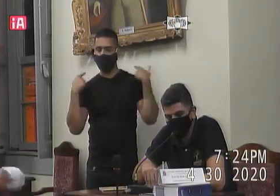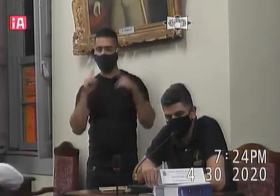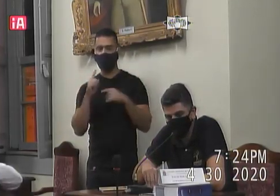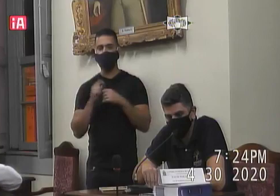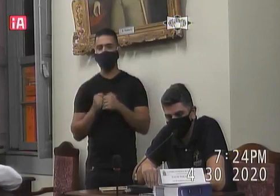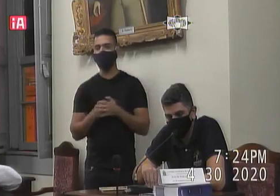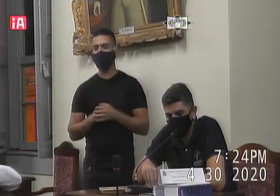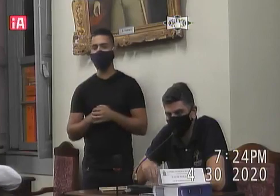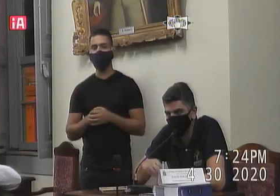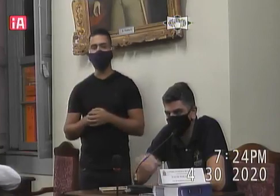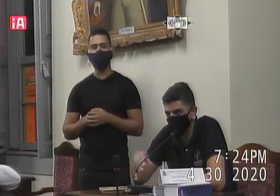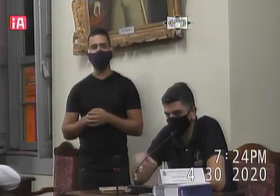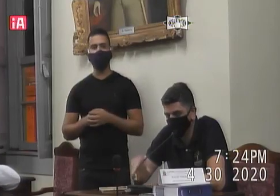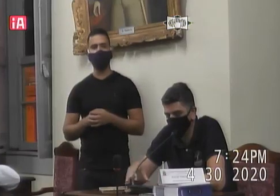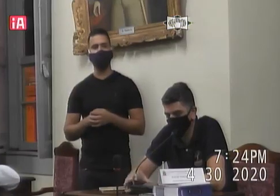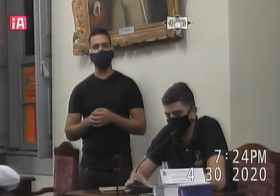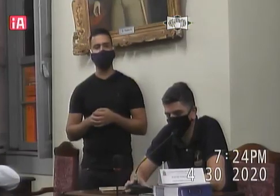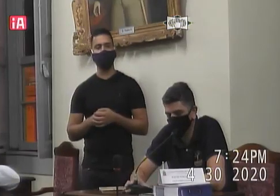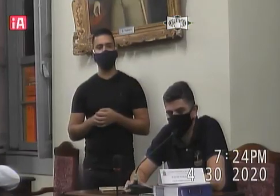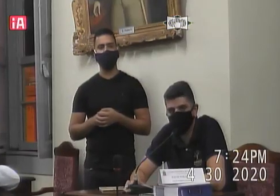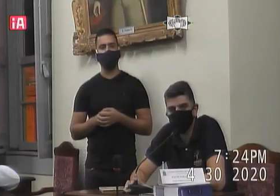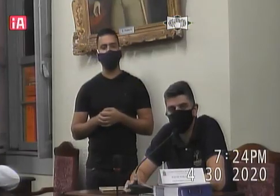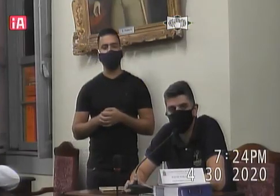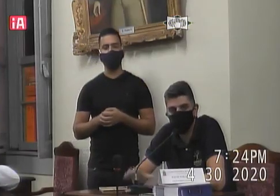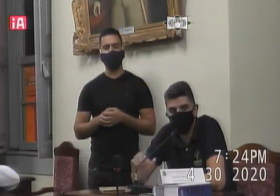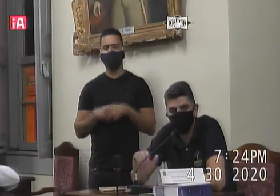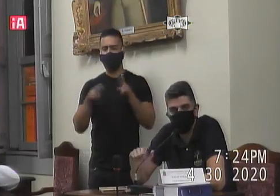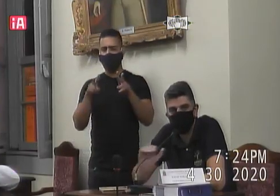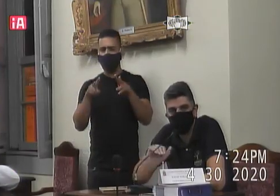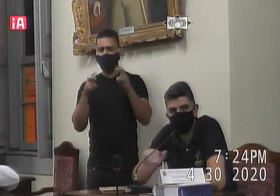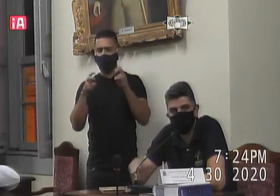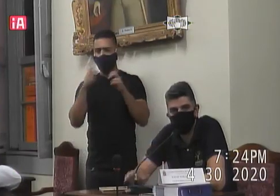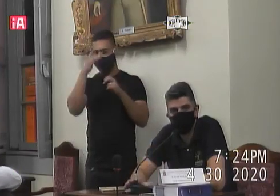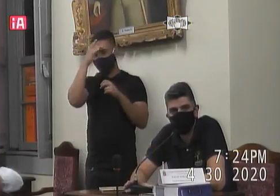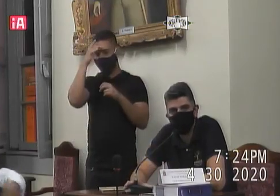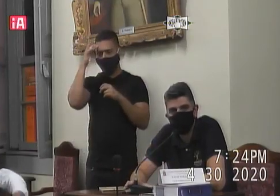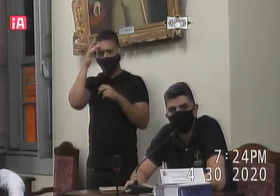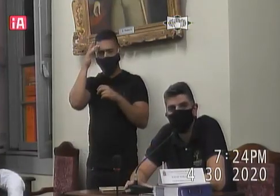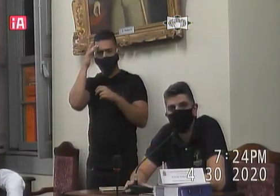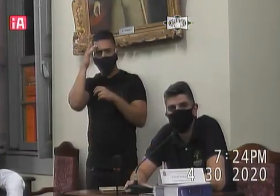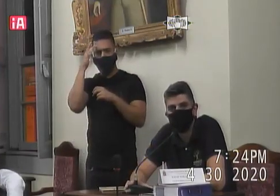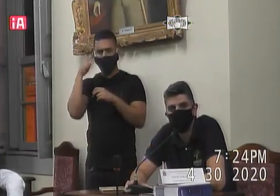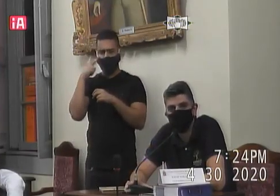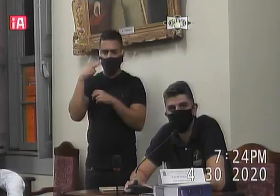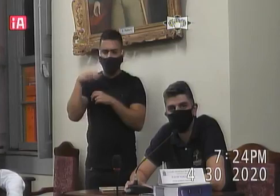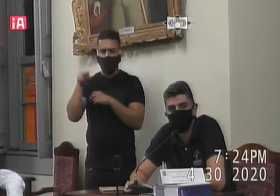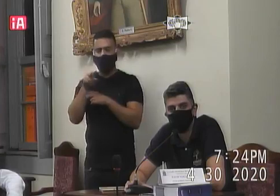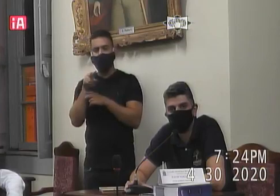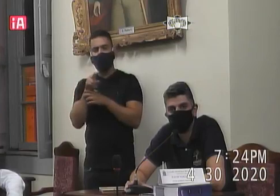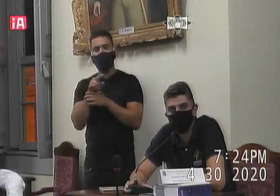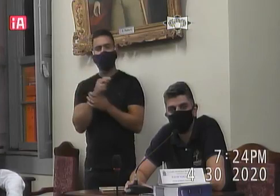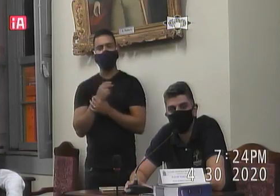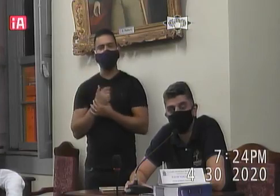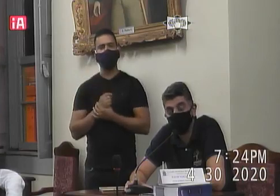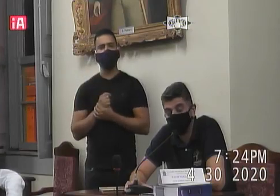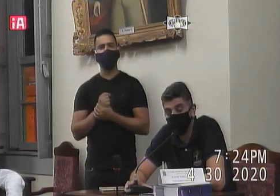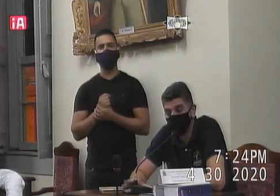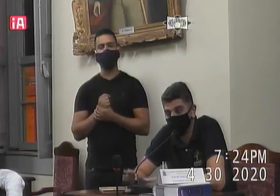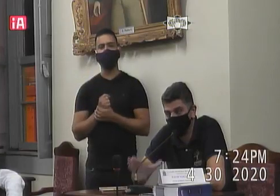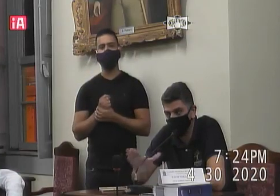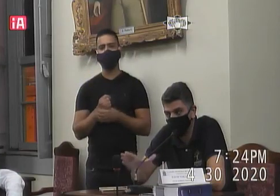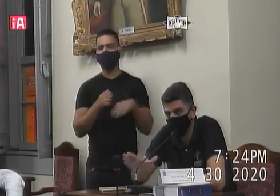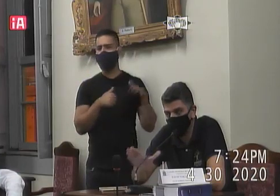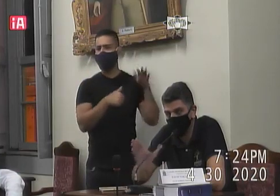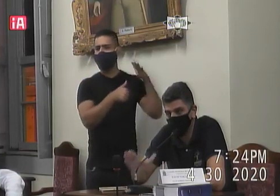E a gente pôde perceber a movimentação ali do